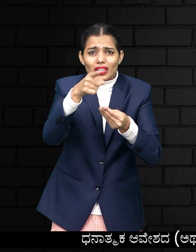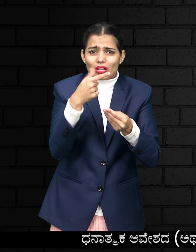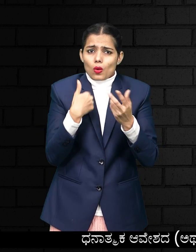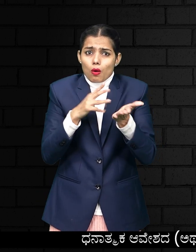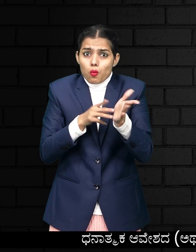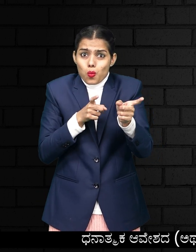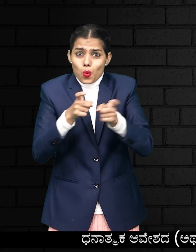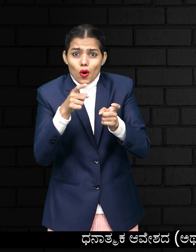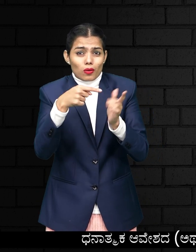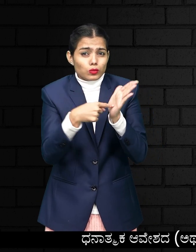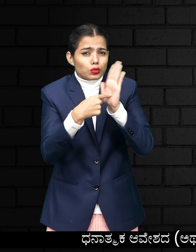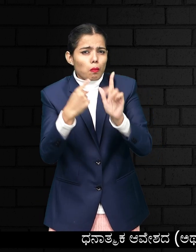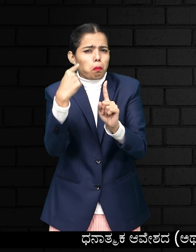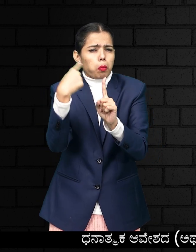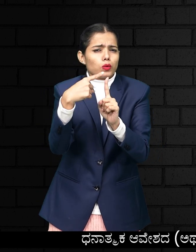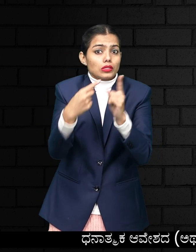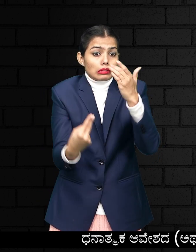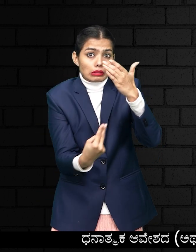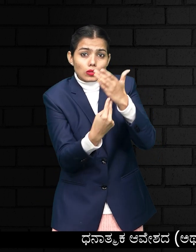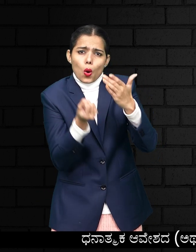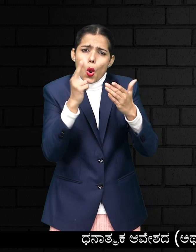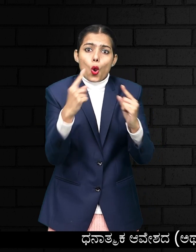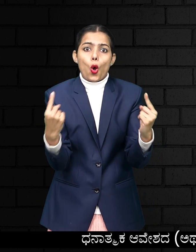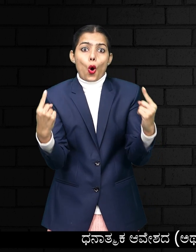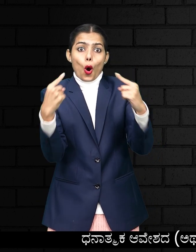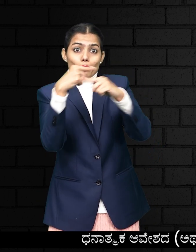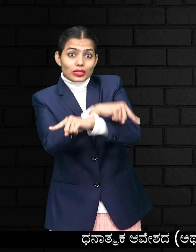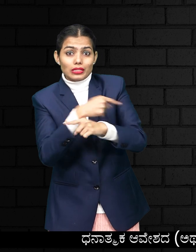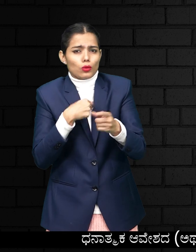ಅಥವಾ ಹರಿವಿನ ದಿಕ್ಕಿನಂತೆ ತೆಗೆದುಕೊಳ್ಳಲಾಗುತ್ತದೆ.